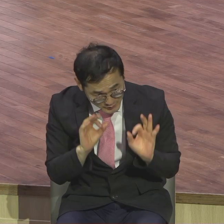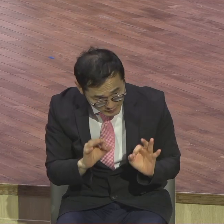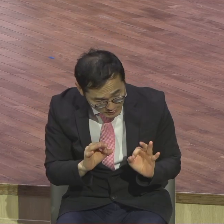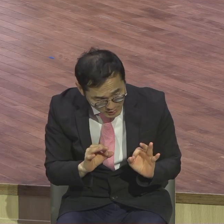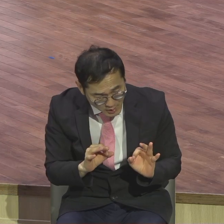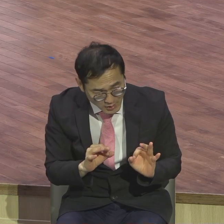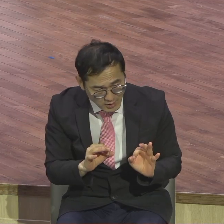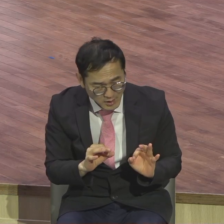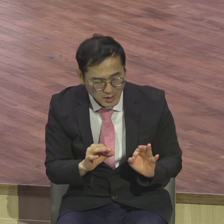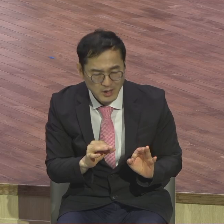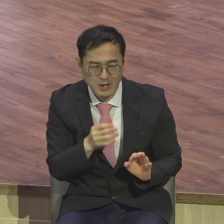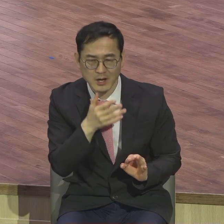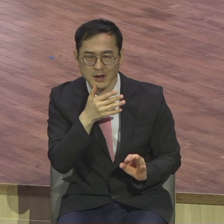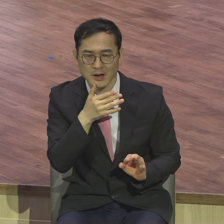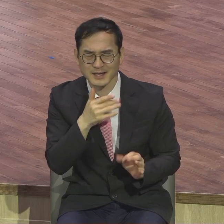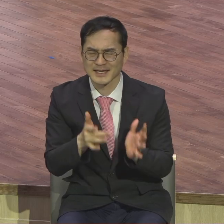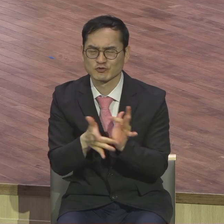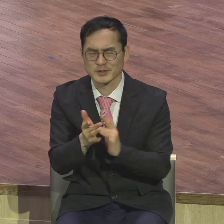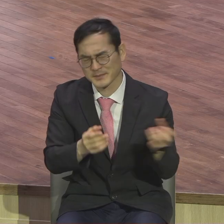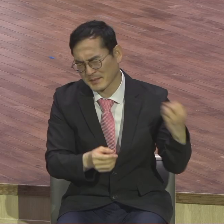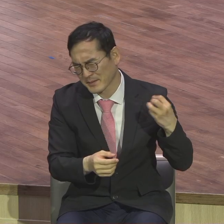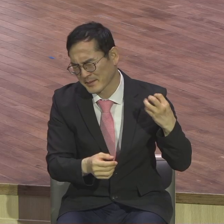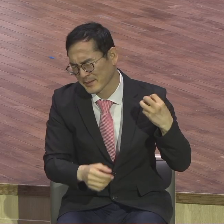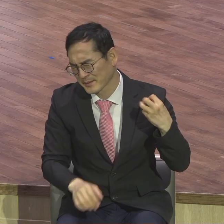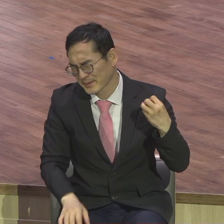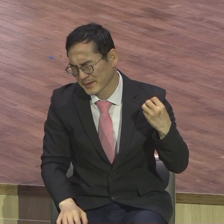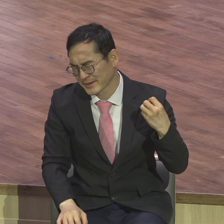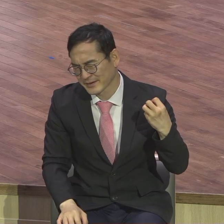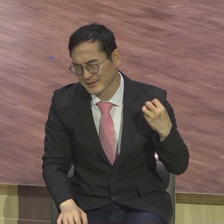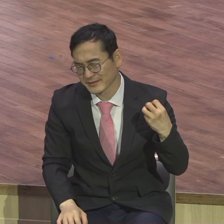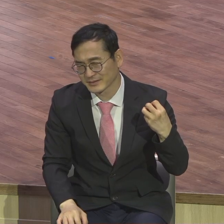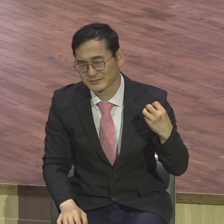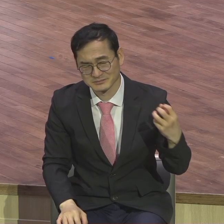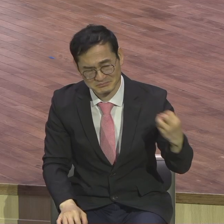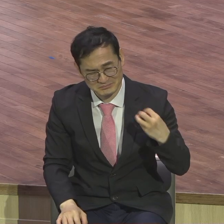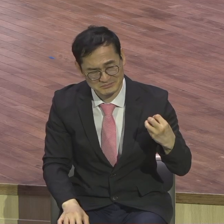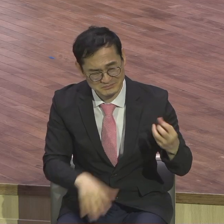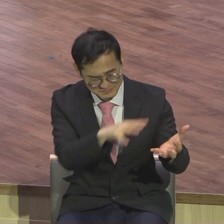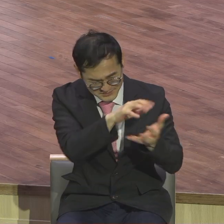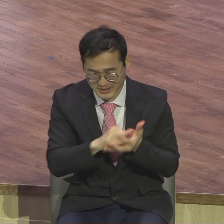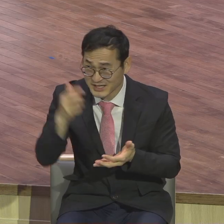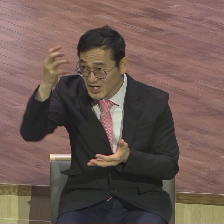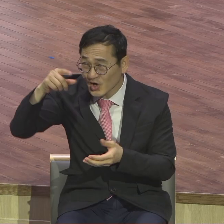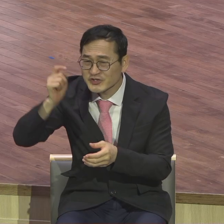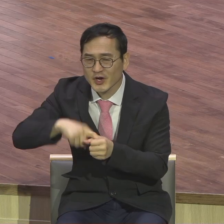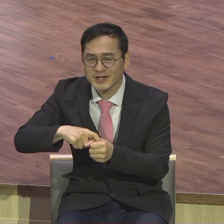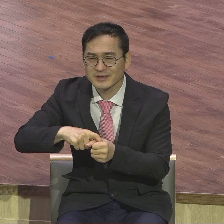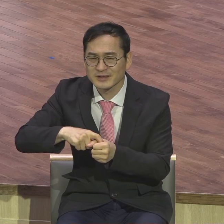예수님은 무슨 말을 하든지 그걸 전부 영적 교훈을 되돌려주는 겁니다. 영적 교훈.